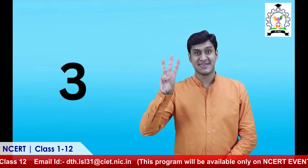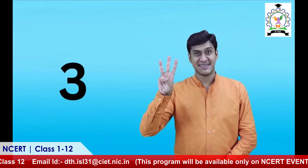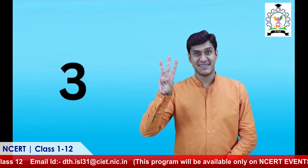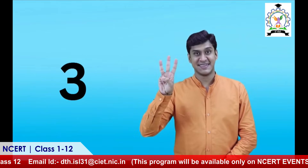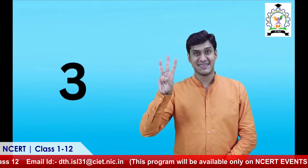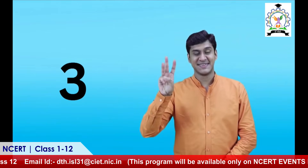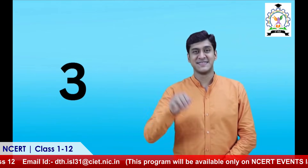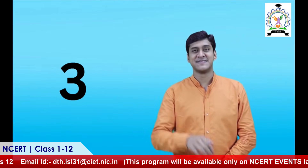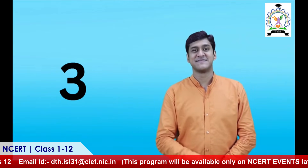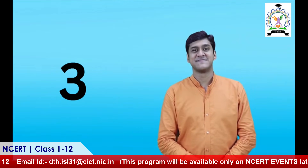3